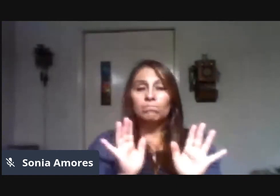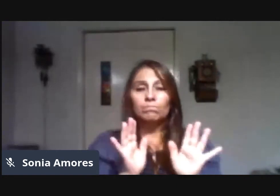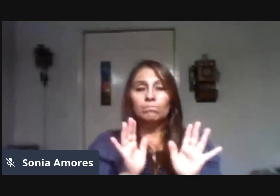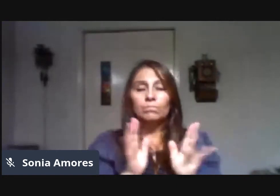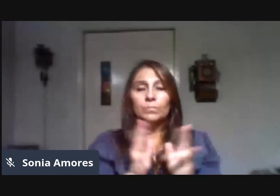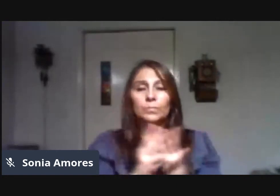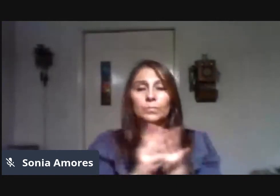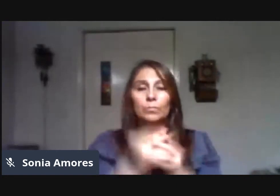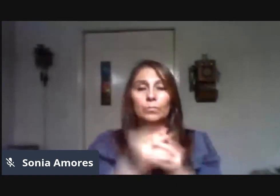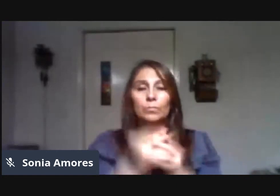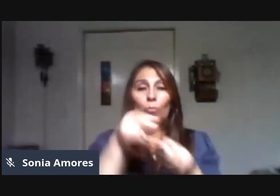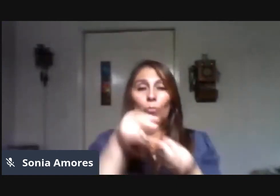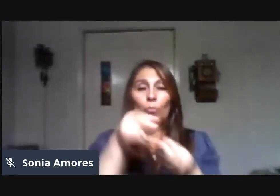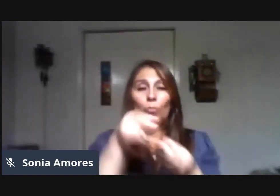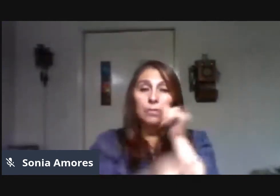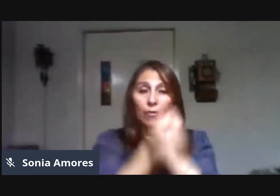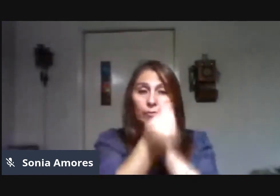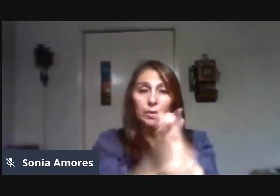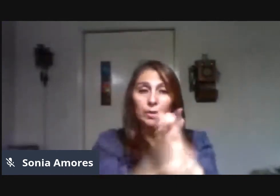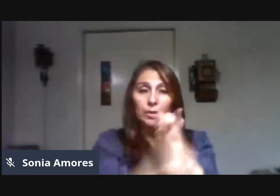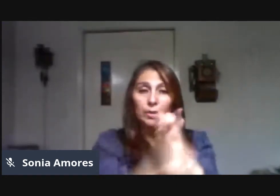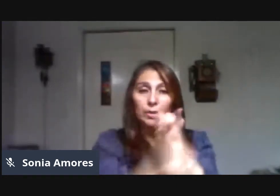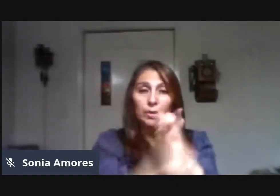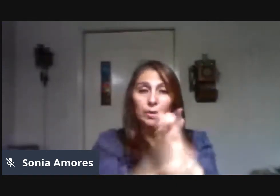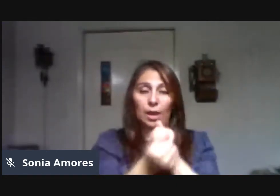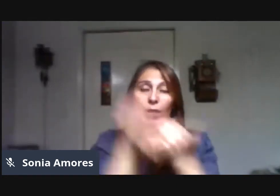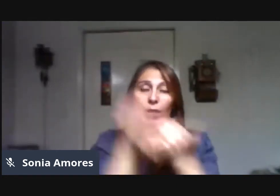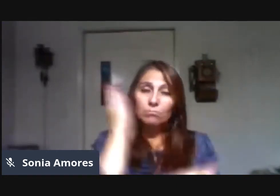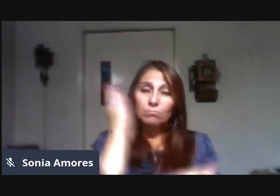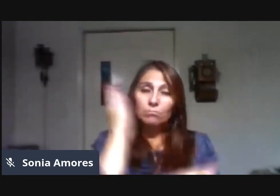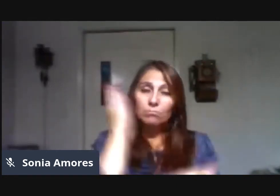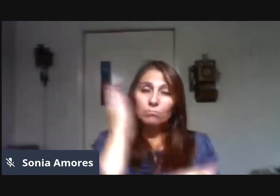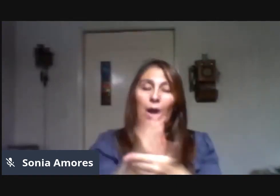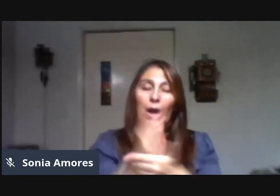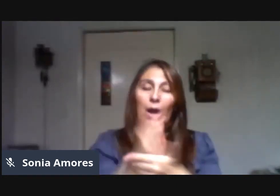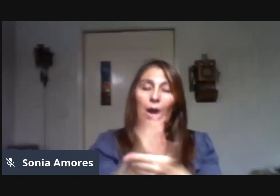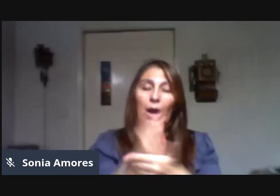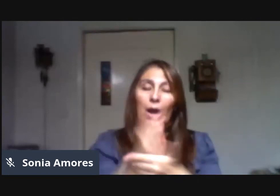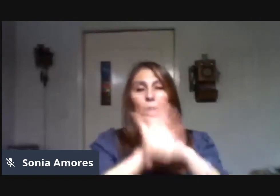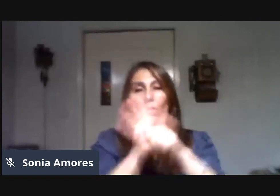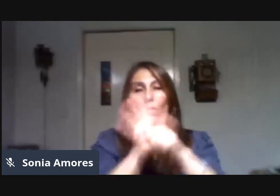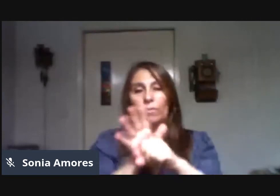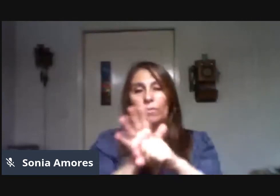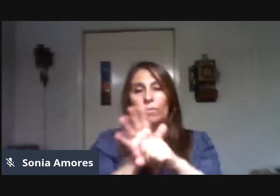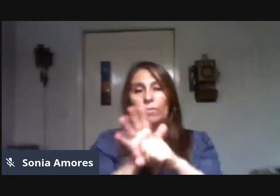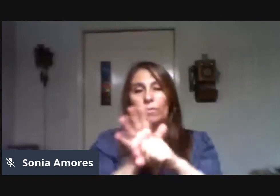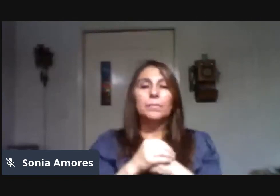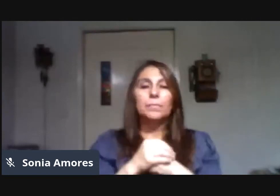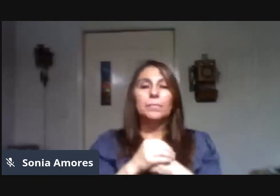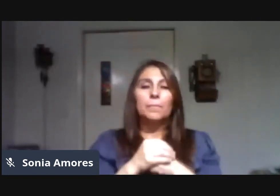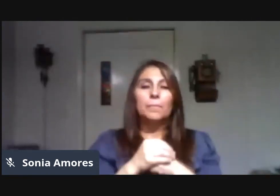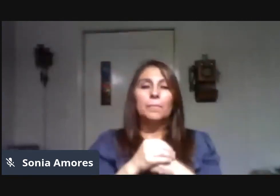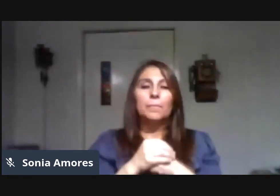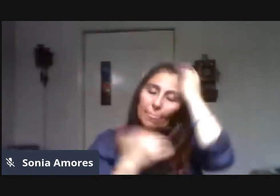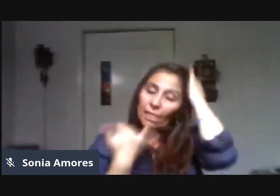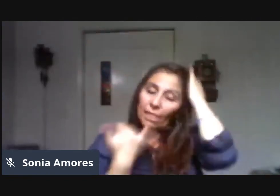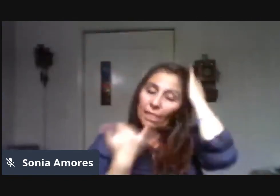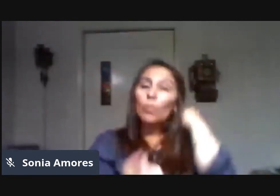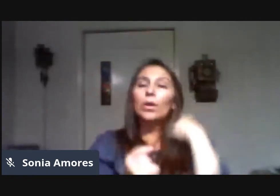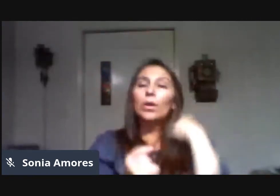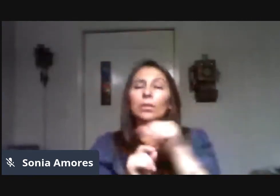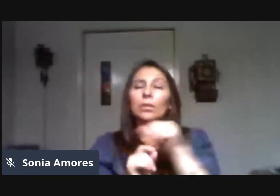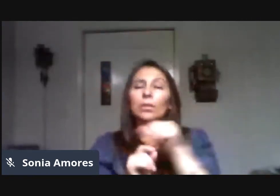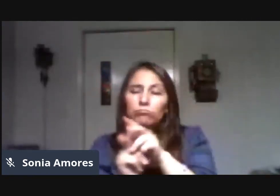de la crisis financiera que causó la pandemia. Que han emergido y que son más